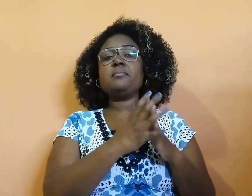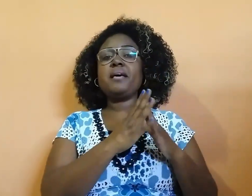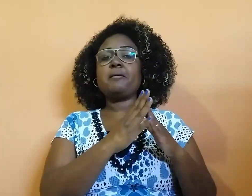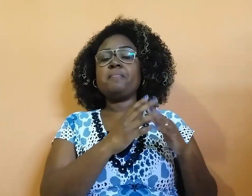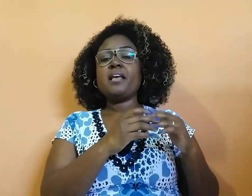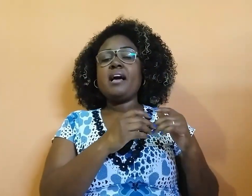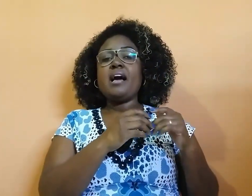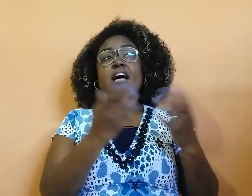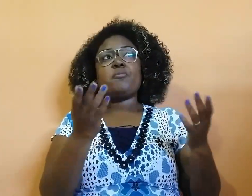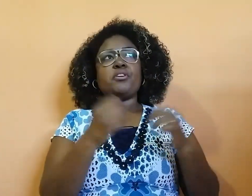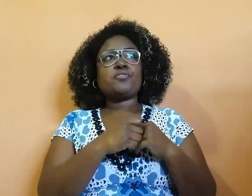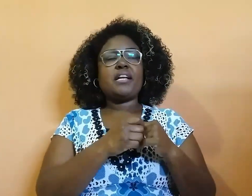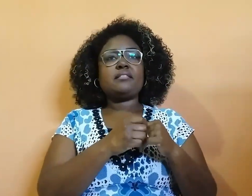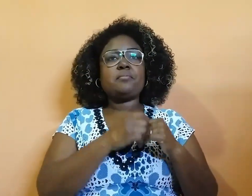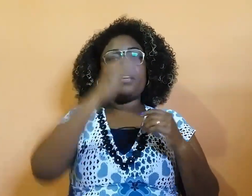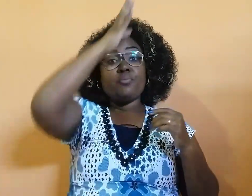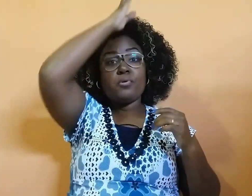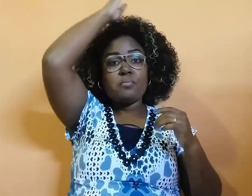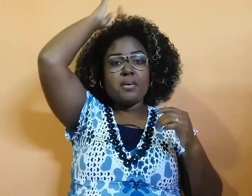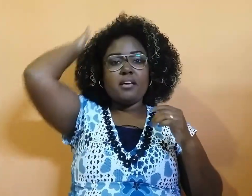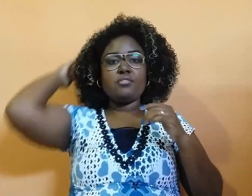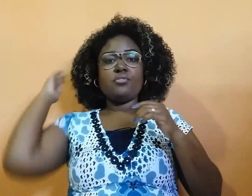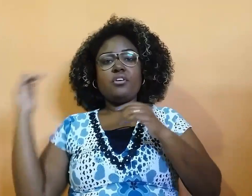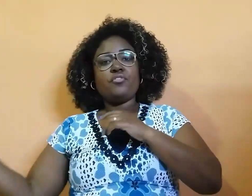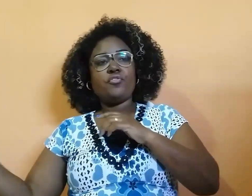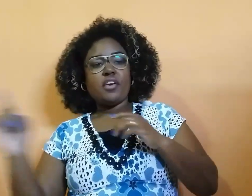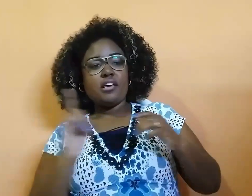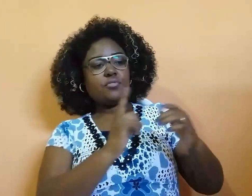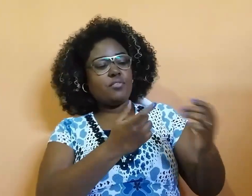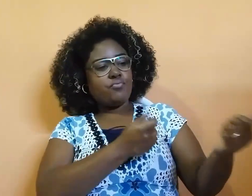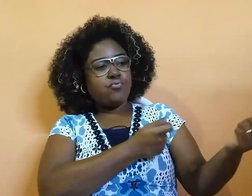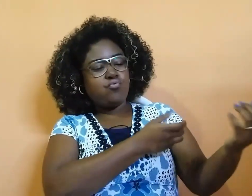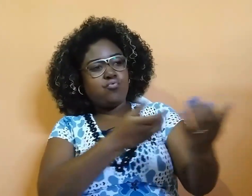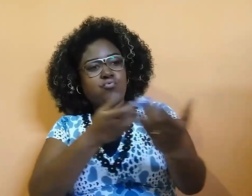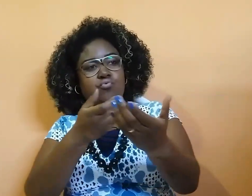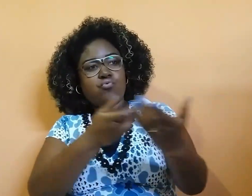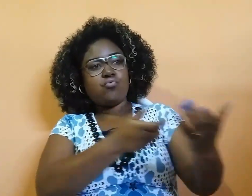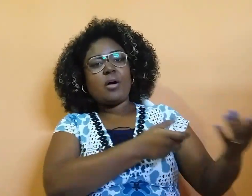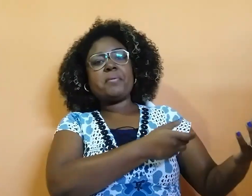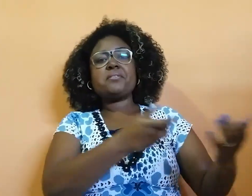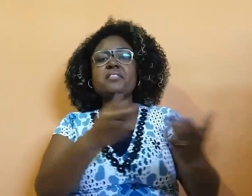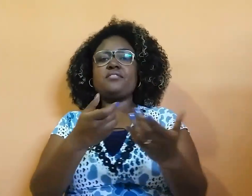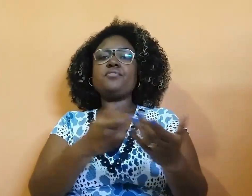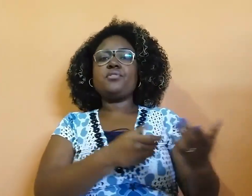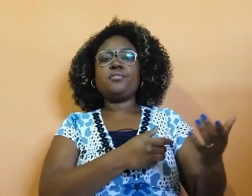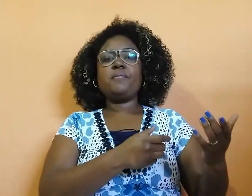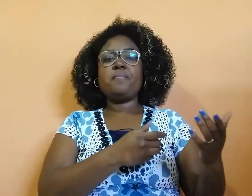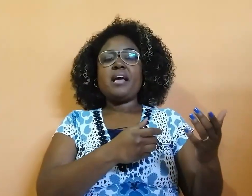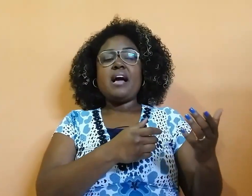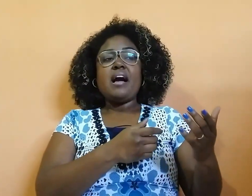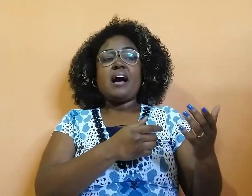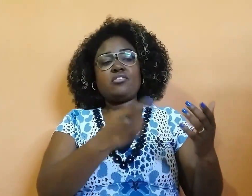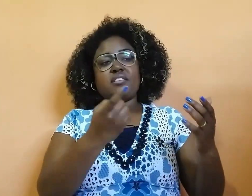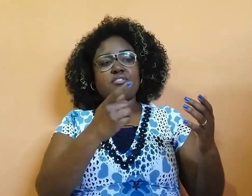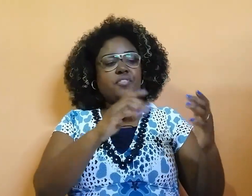também aí eu posso falar também que o bombeiro veio e apagar esse fogo agora se eu